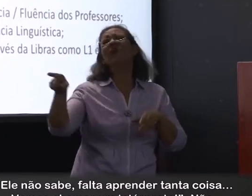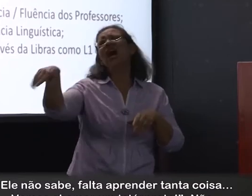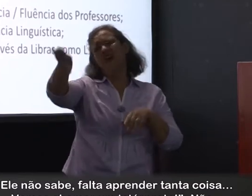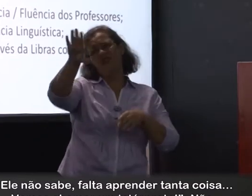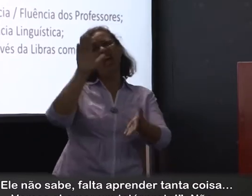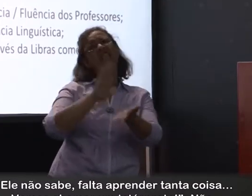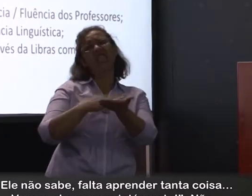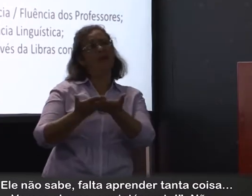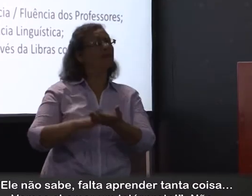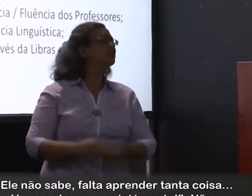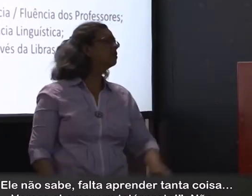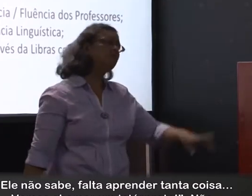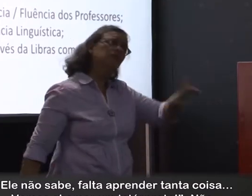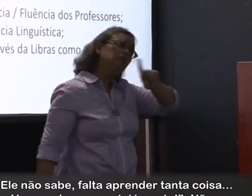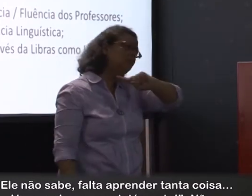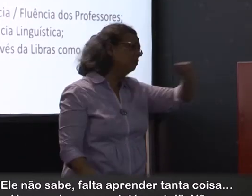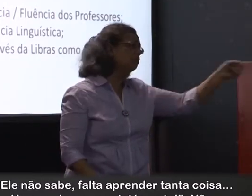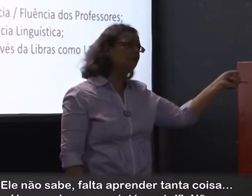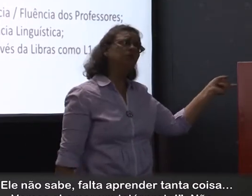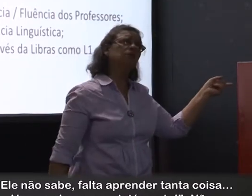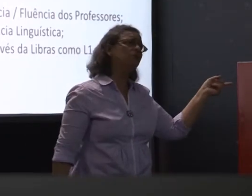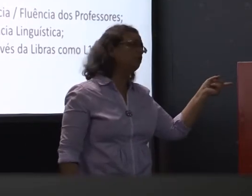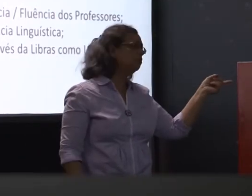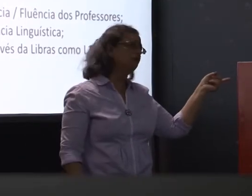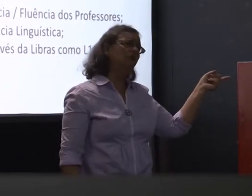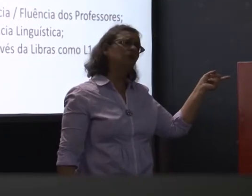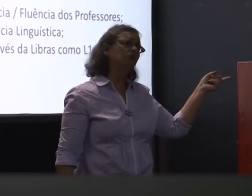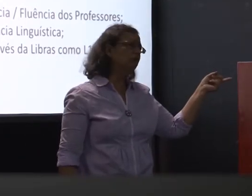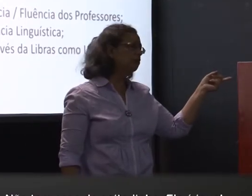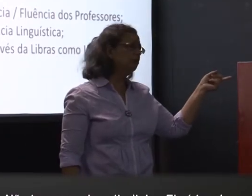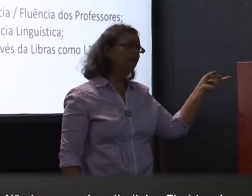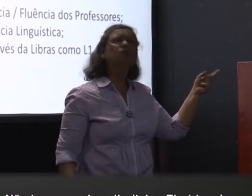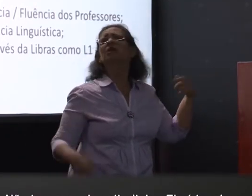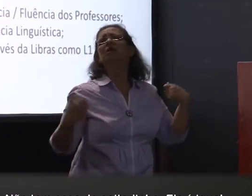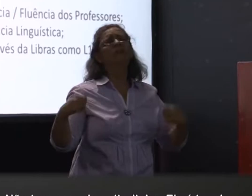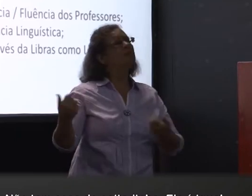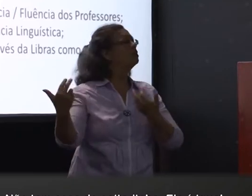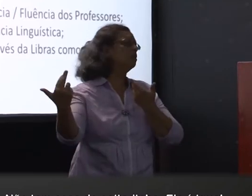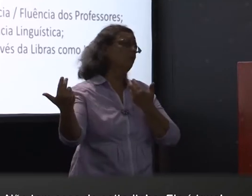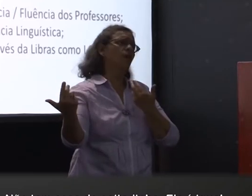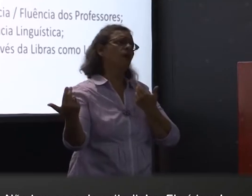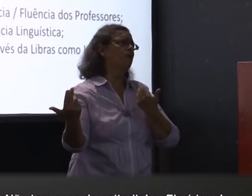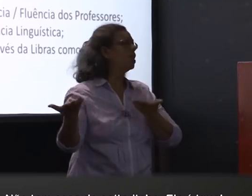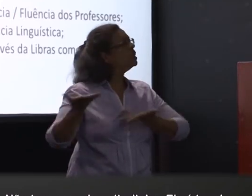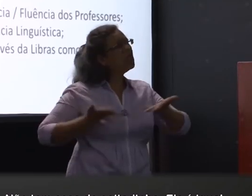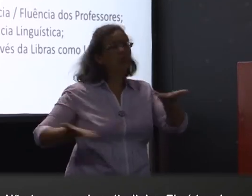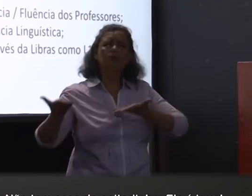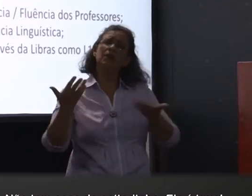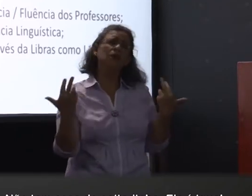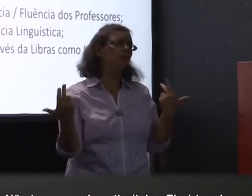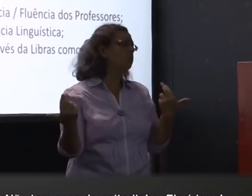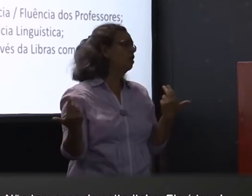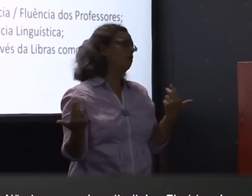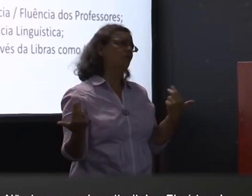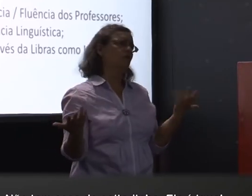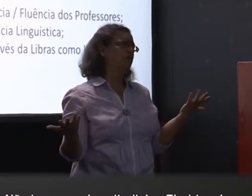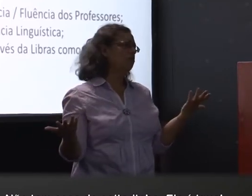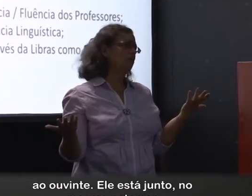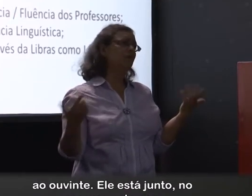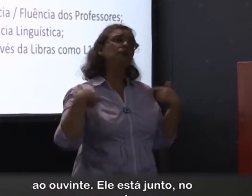falta ele aprender tanta coisa, vamos chamar o intérprete. Não, não é coitadinho, não tem isso de coitadinho, ele é igual a um ouvinte,